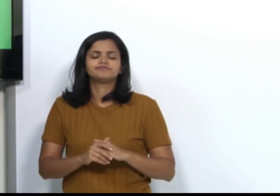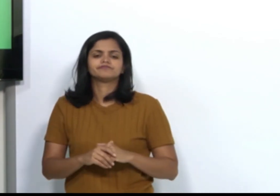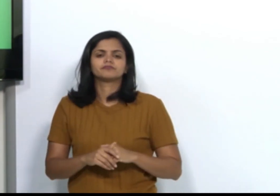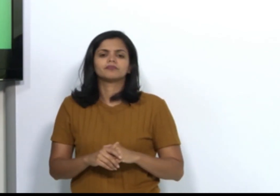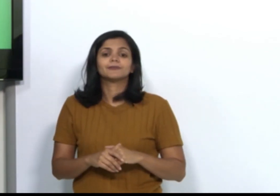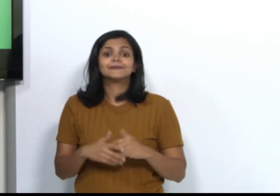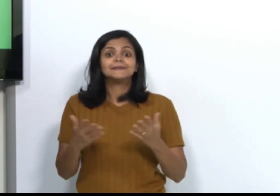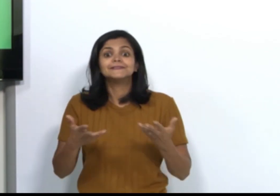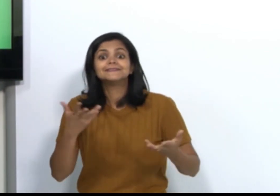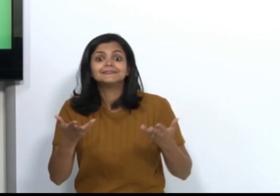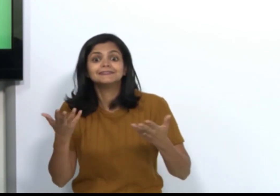E isto?